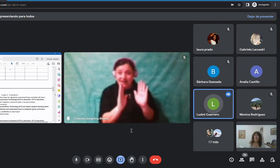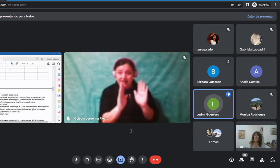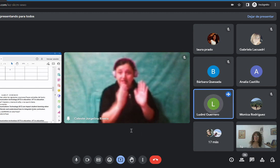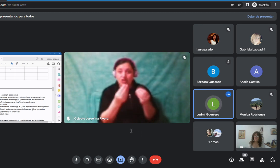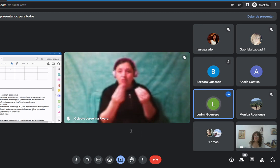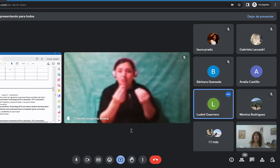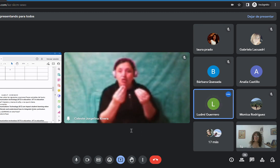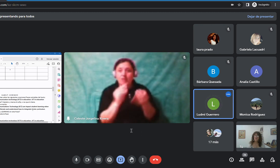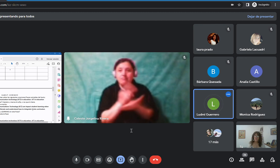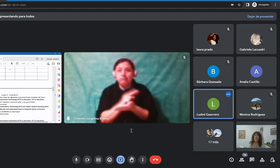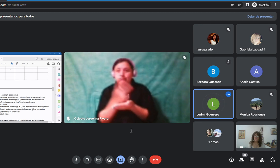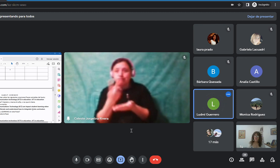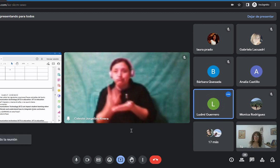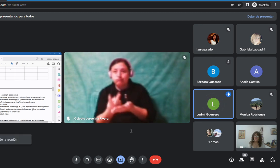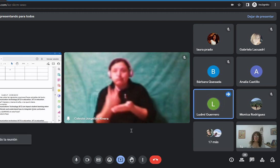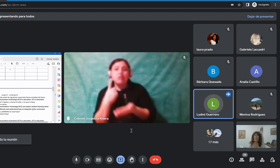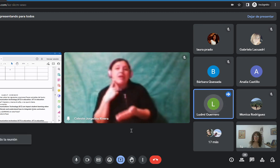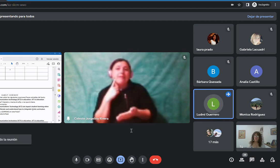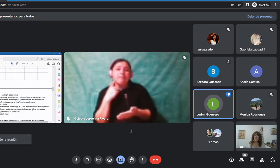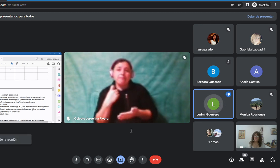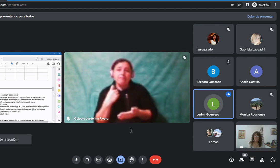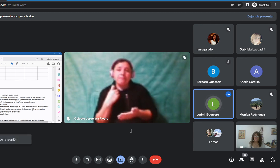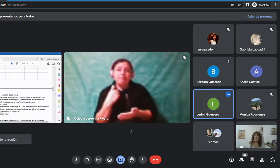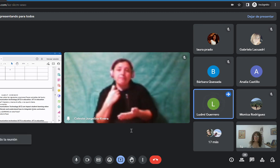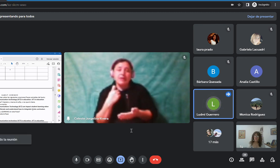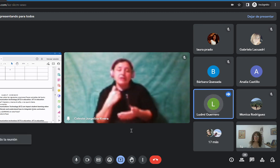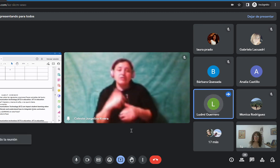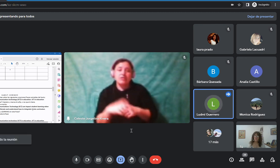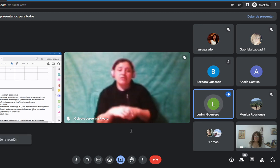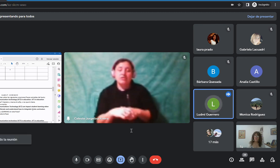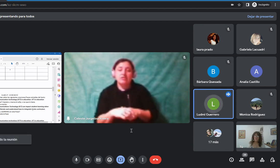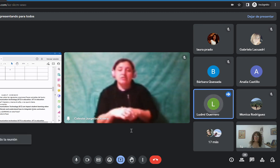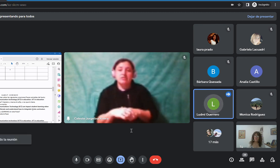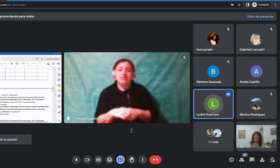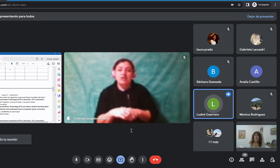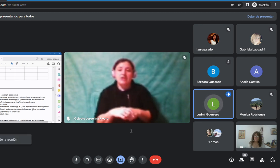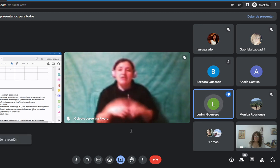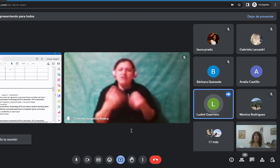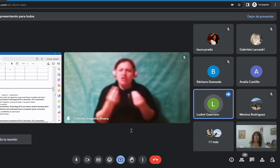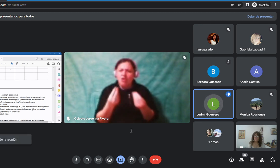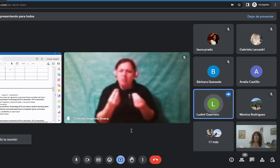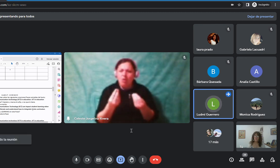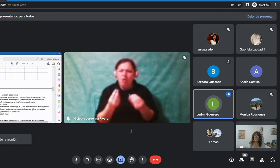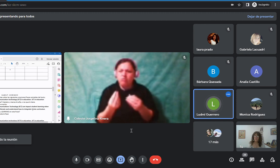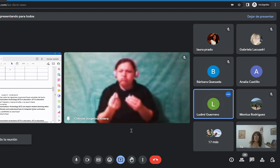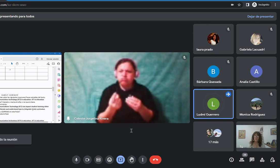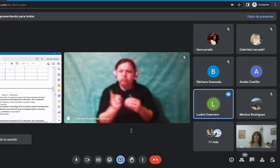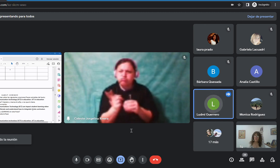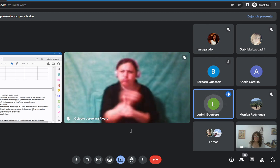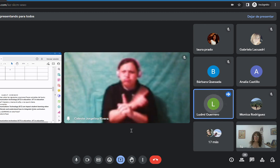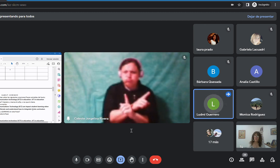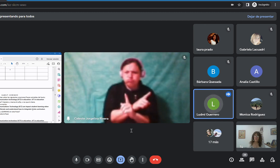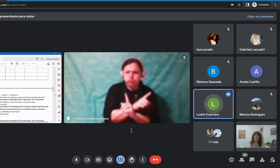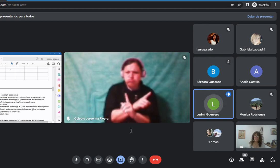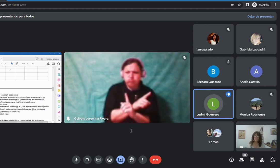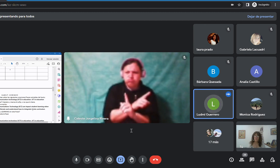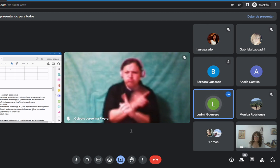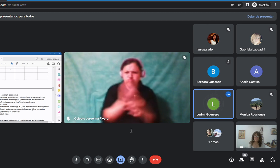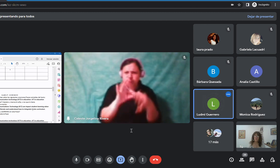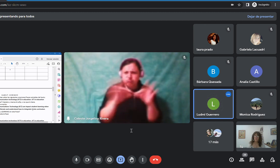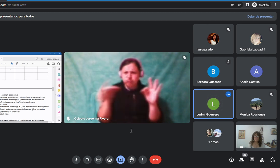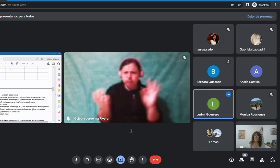castellano, como que en esta empieza de atrás para adelante, porque si es TIC, nosotros en castellano,